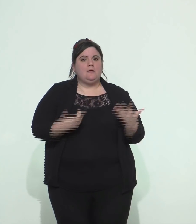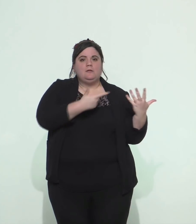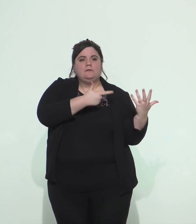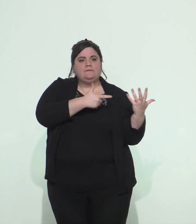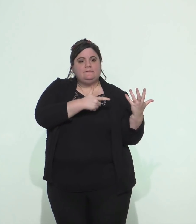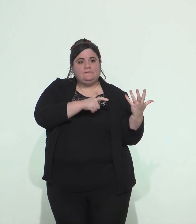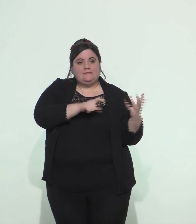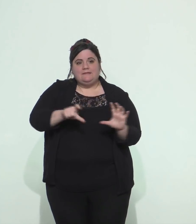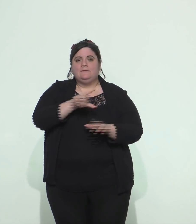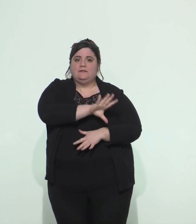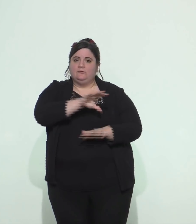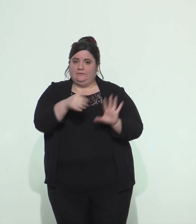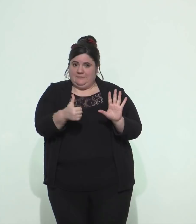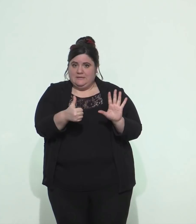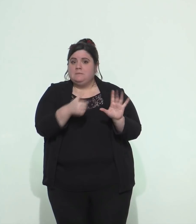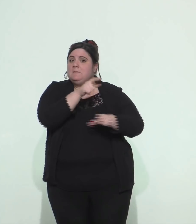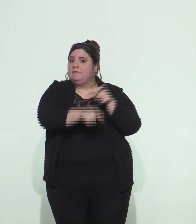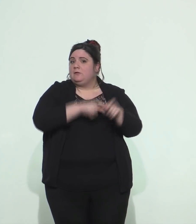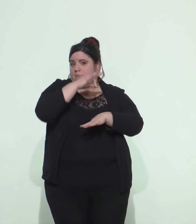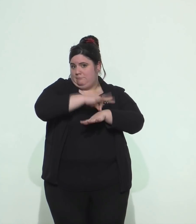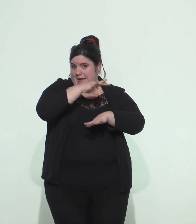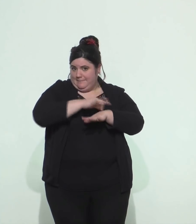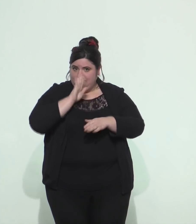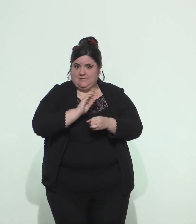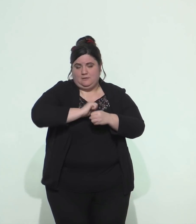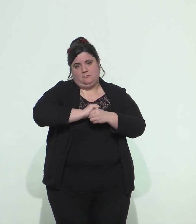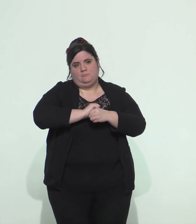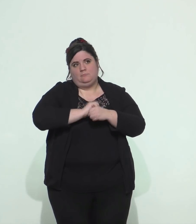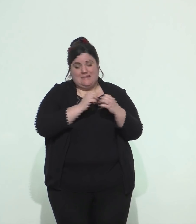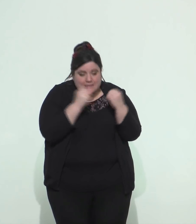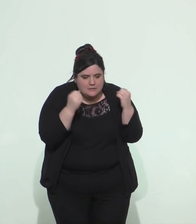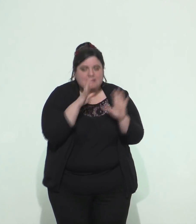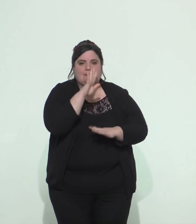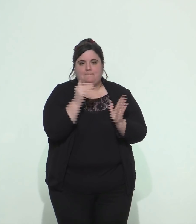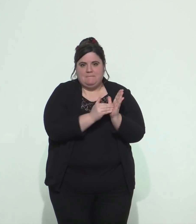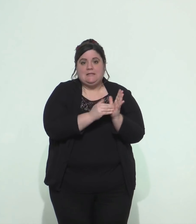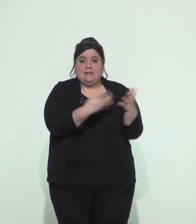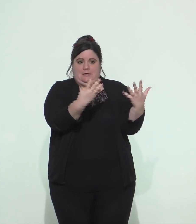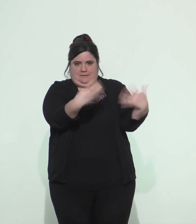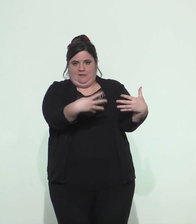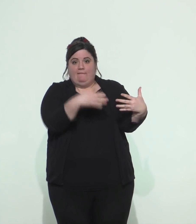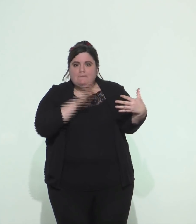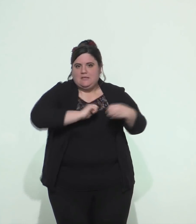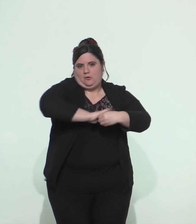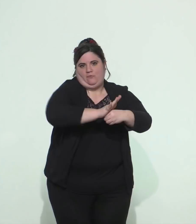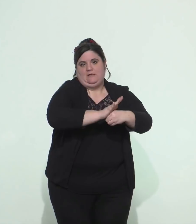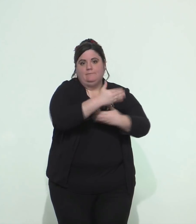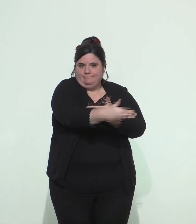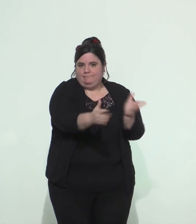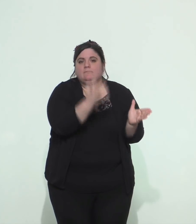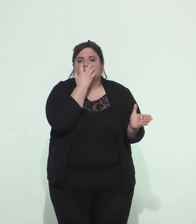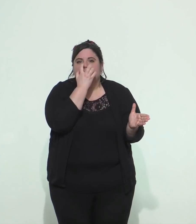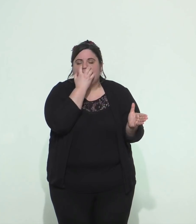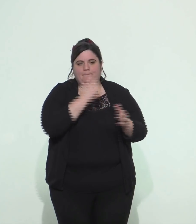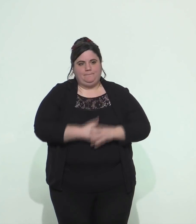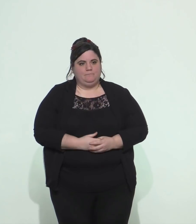réanimation et soins intensifs, dont 4 019 atteints de Covid-19. Vous voyez que c'est encore très important. Vous vous souvenez